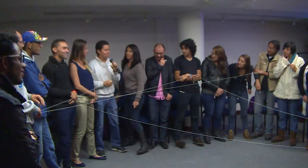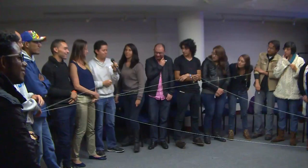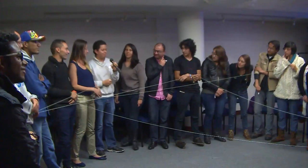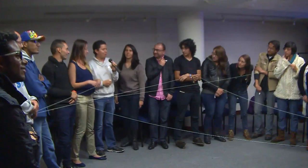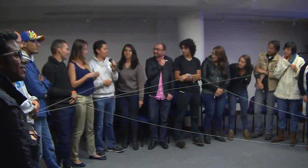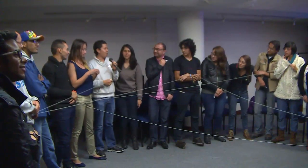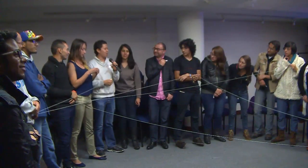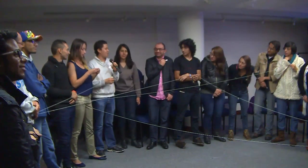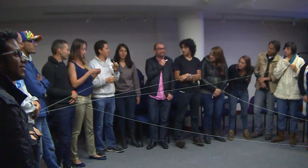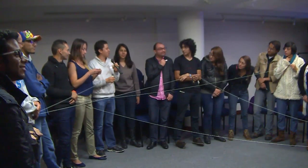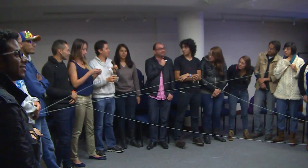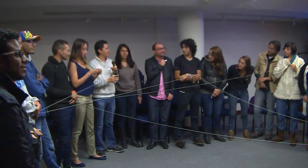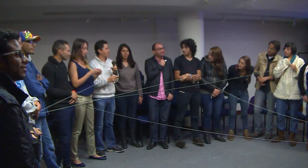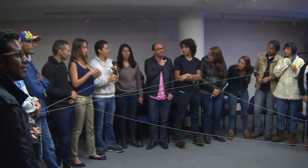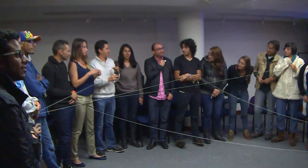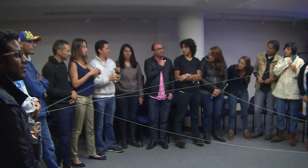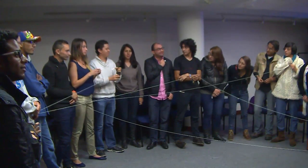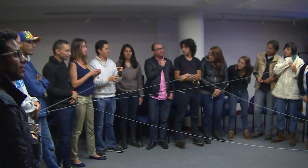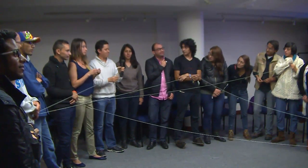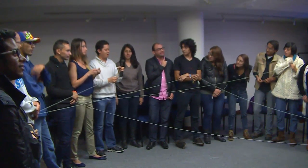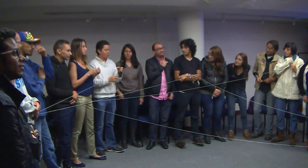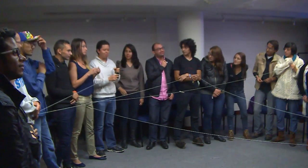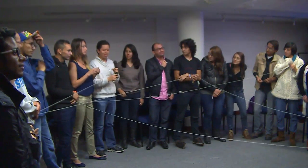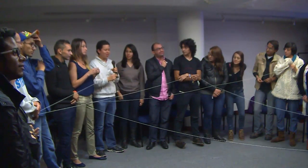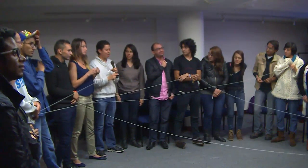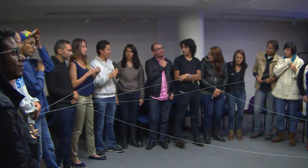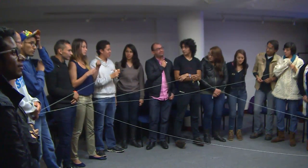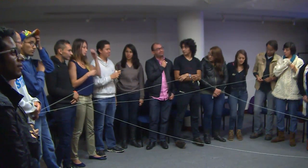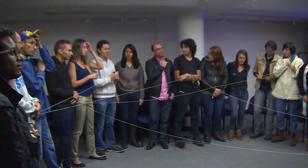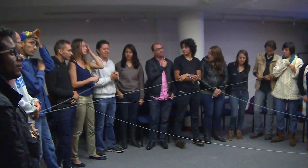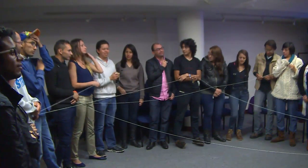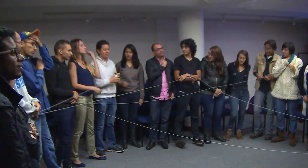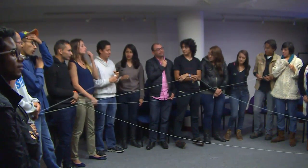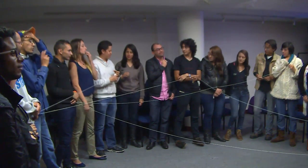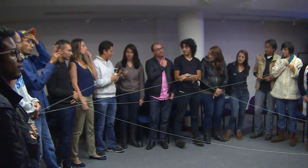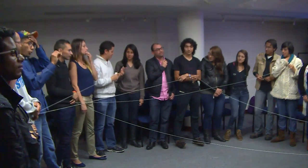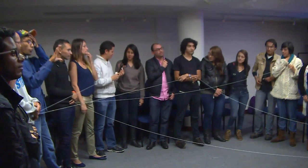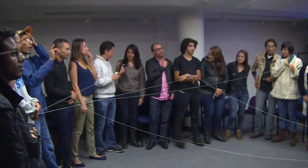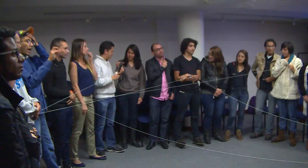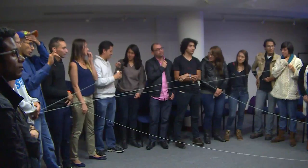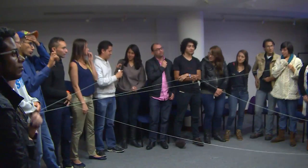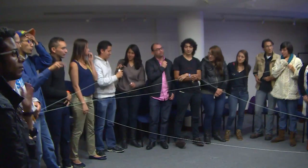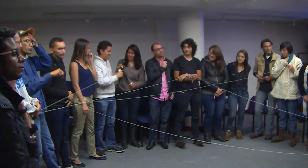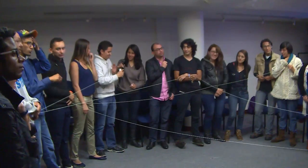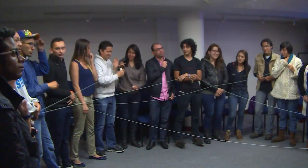Yo soy maestro por vocación, por convicción.